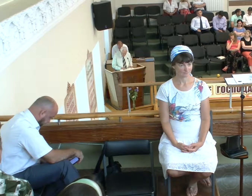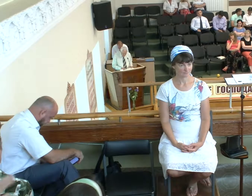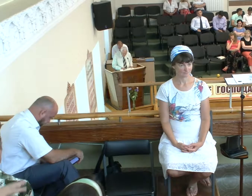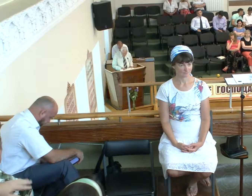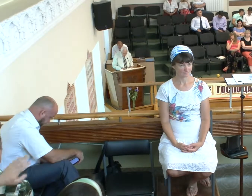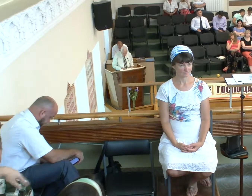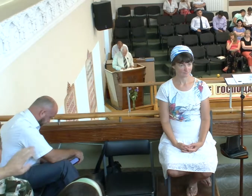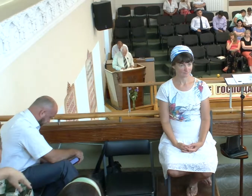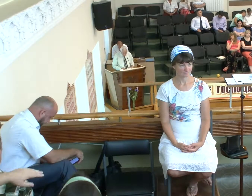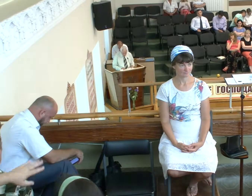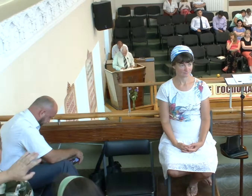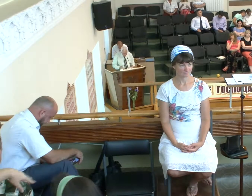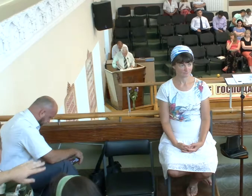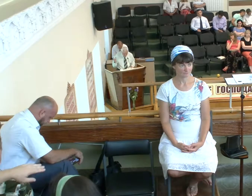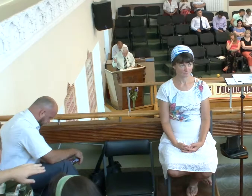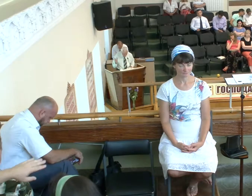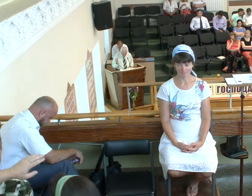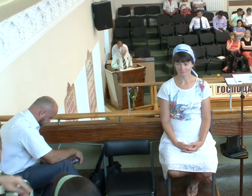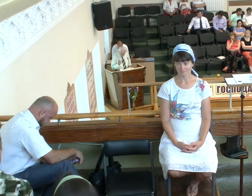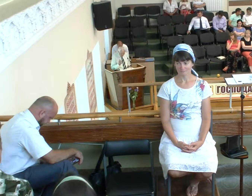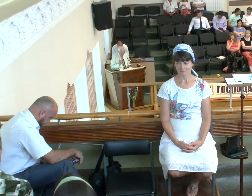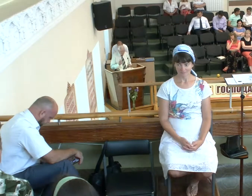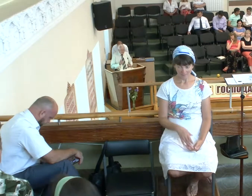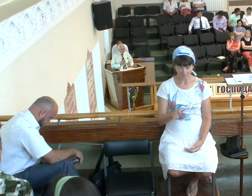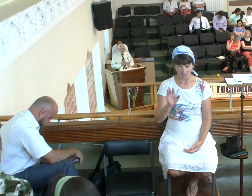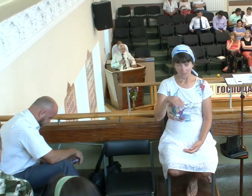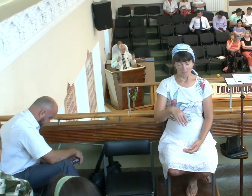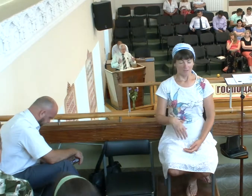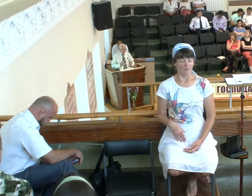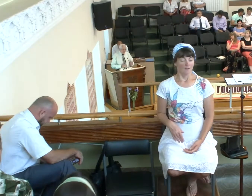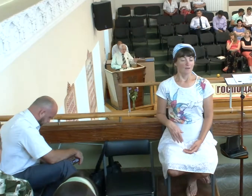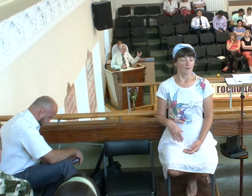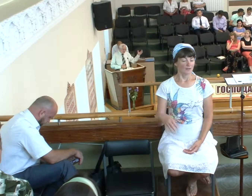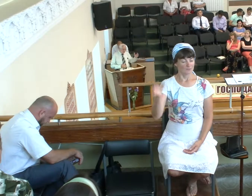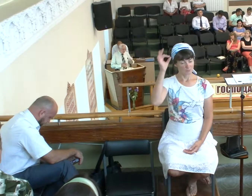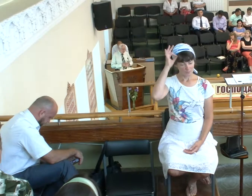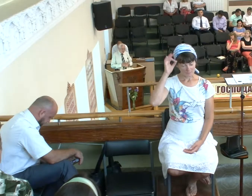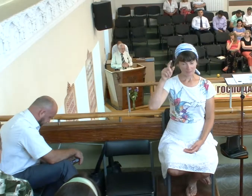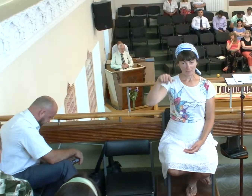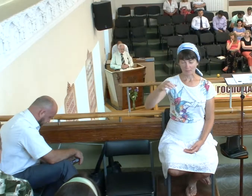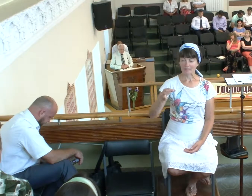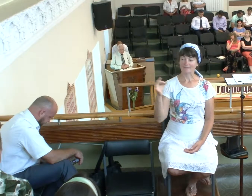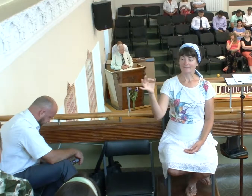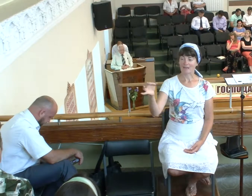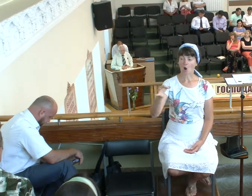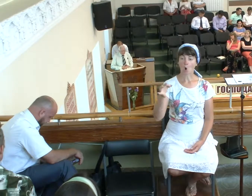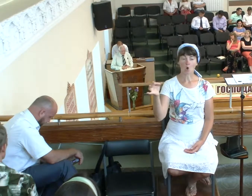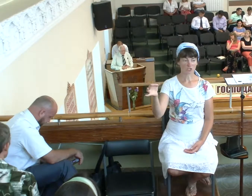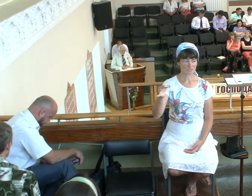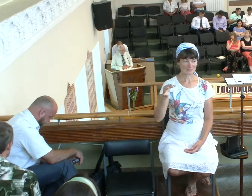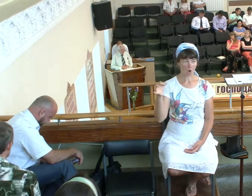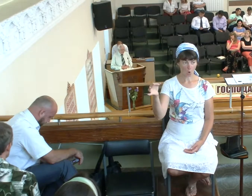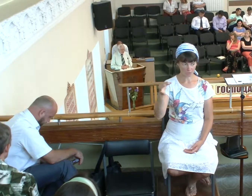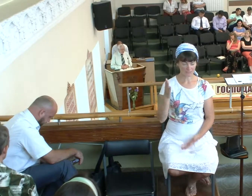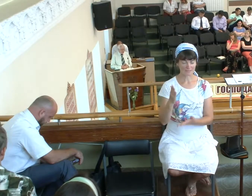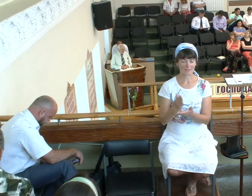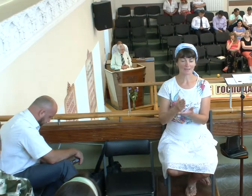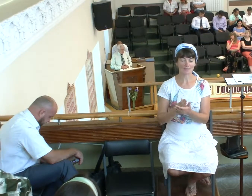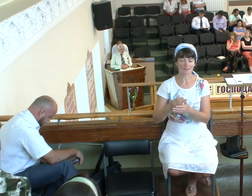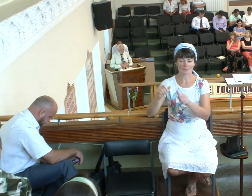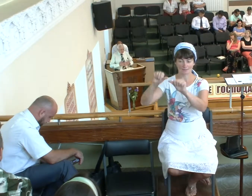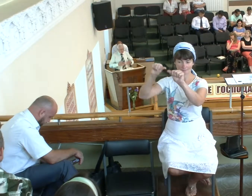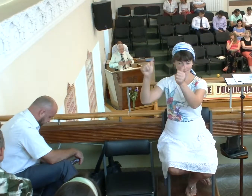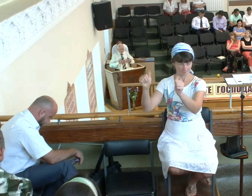ветры его не изменяют. У нас здесь на острове портятся идолы. В музее в Запорожье стоит каменная баба